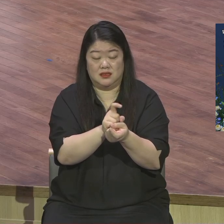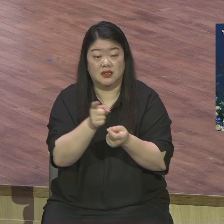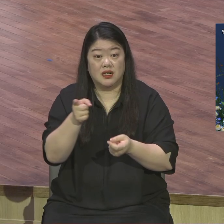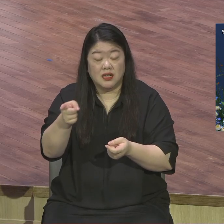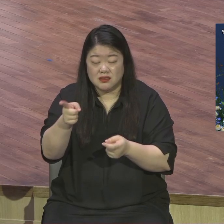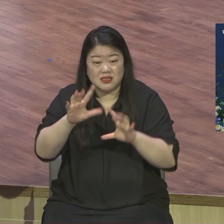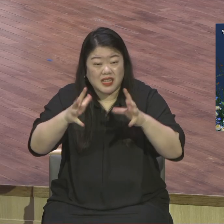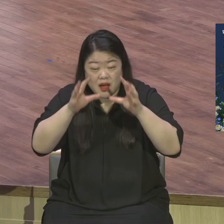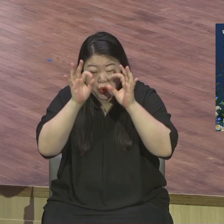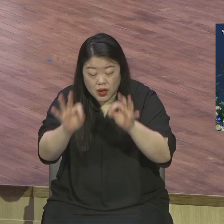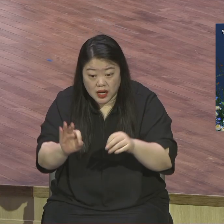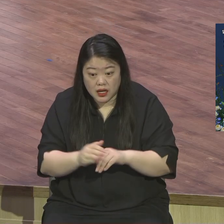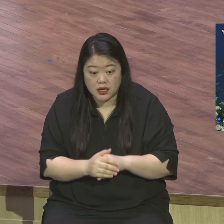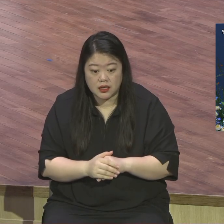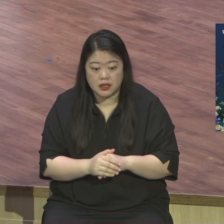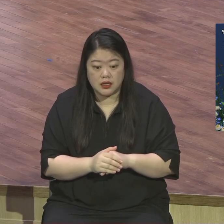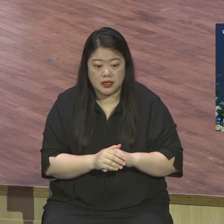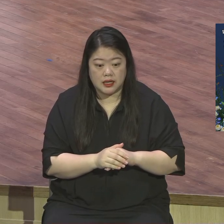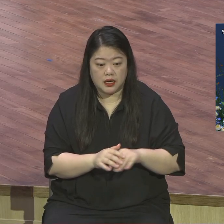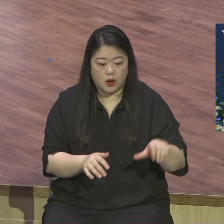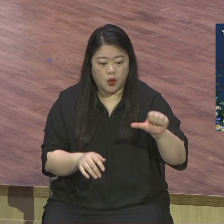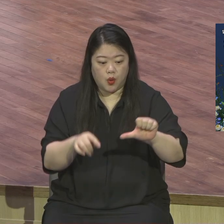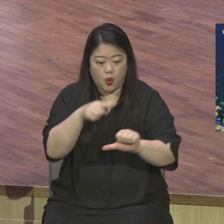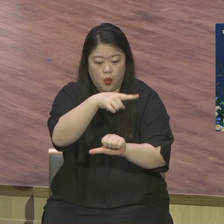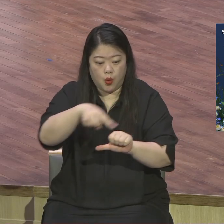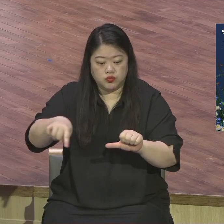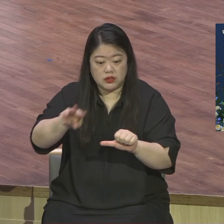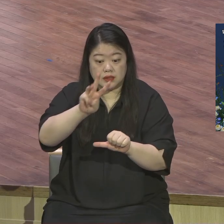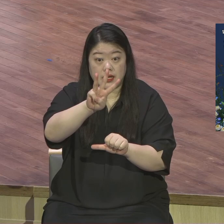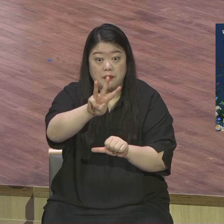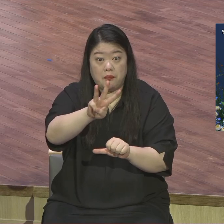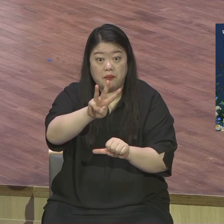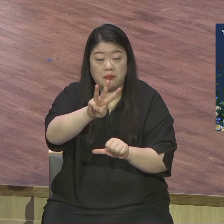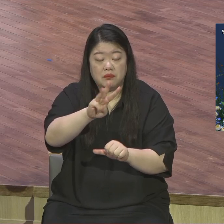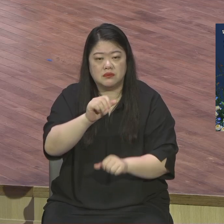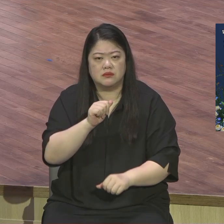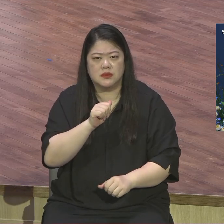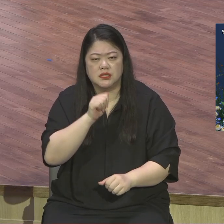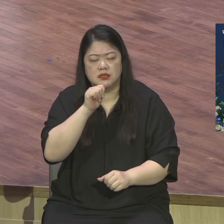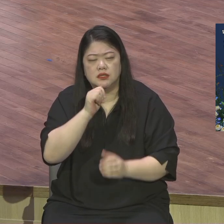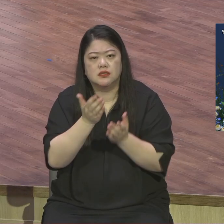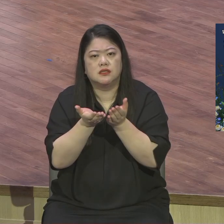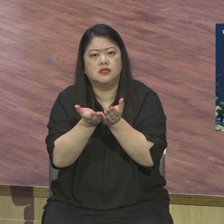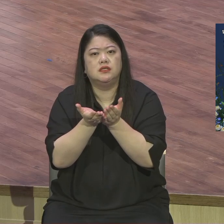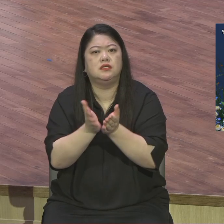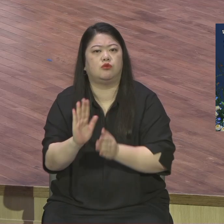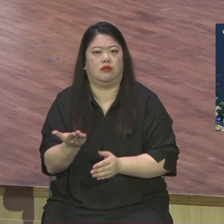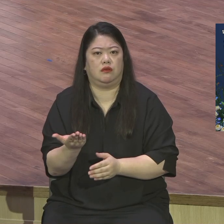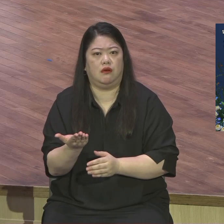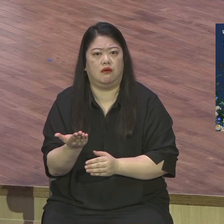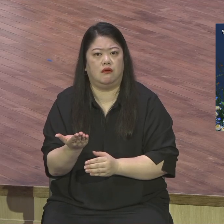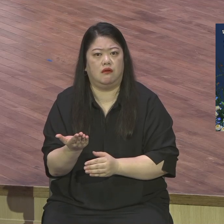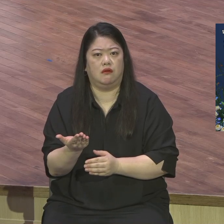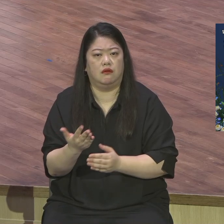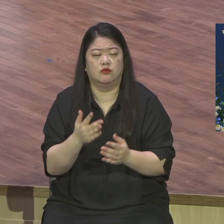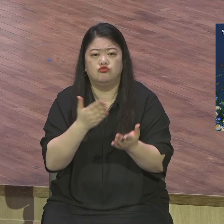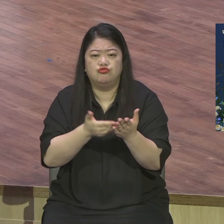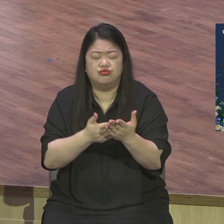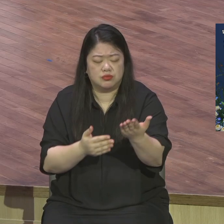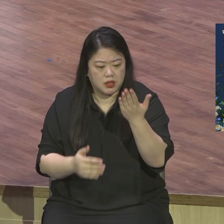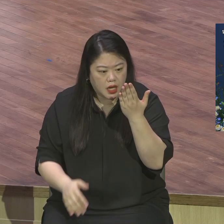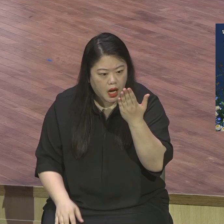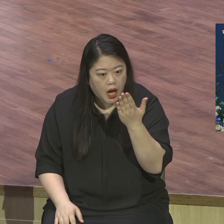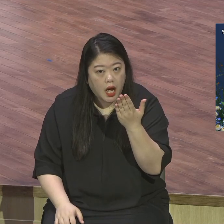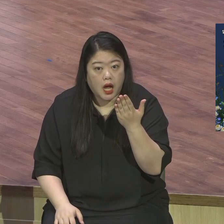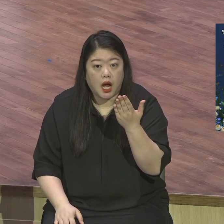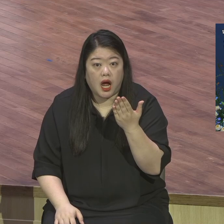거지요 세 명은 쓰레기통 뒤지고 있다 먹을 것이 없어 심각한 기근에 빠져있다